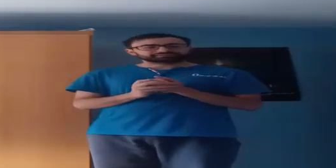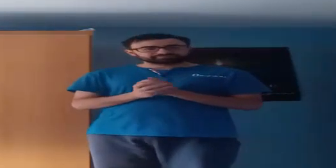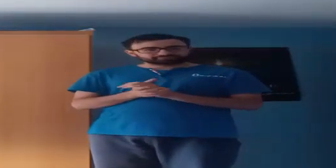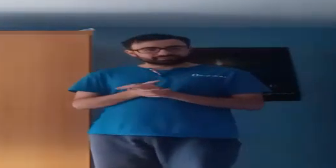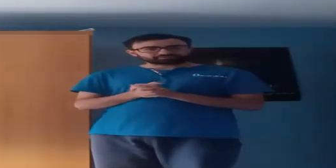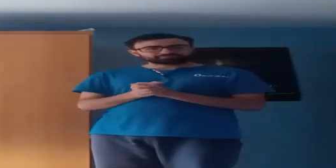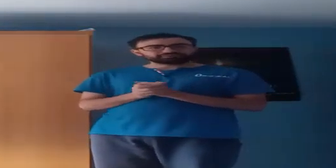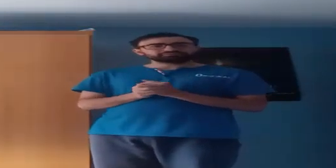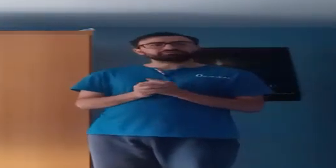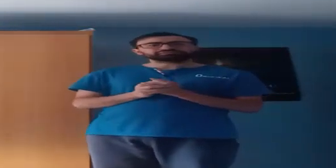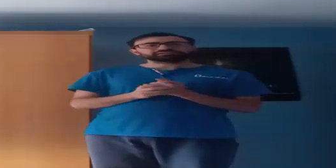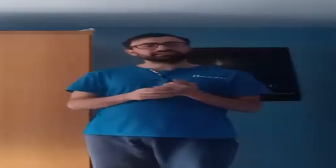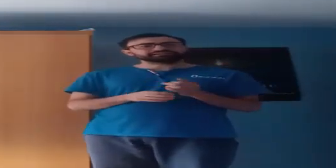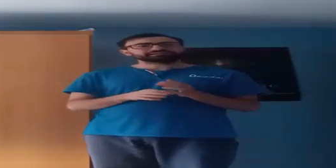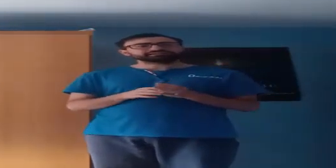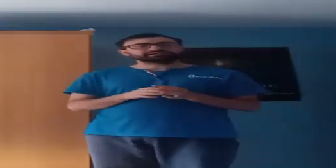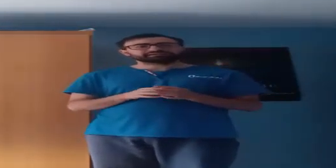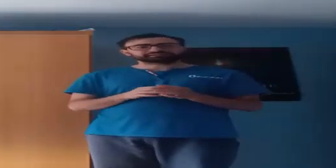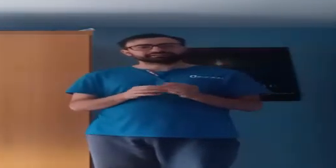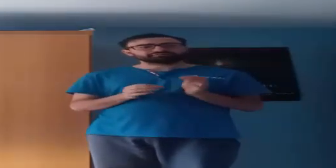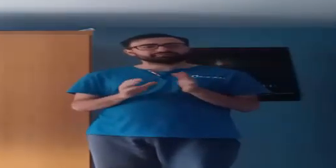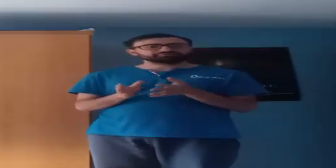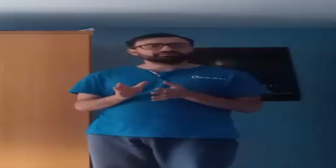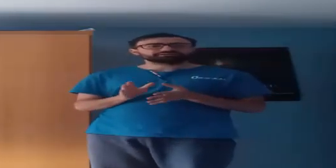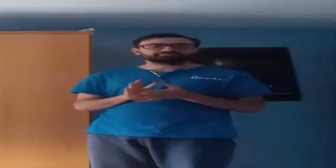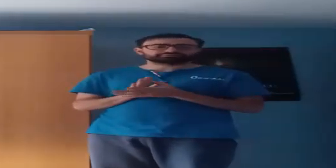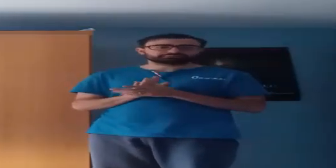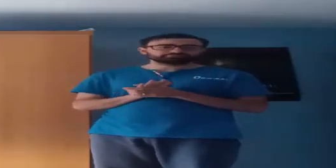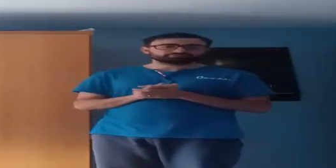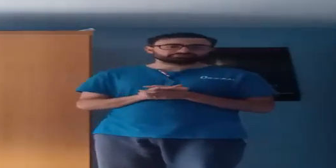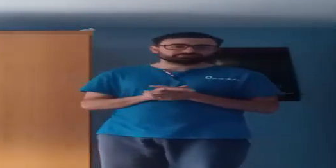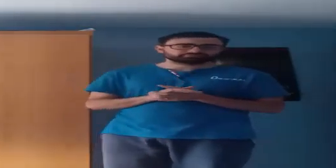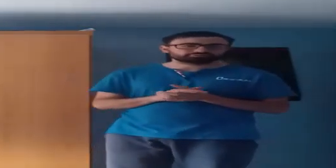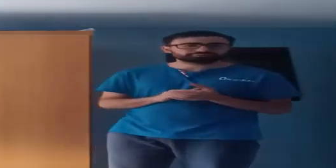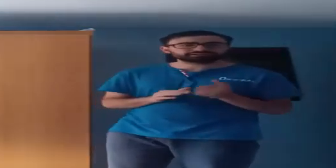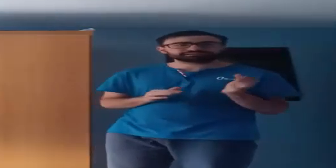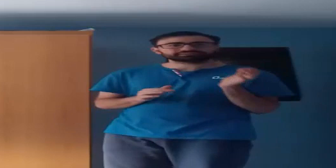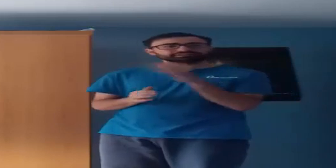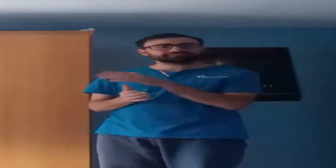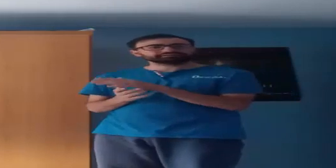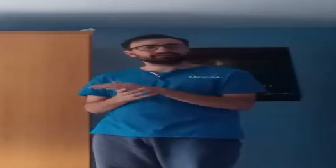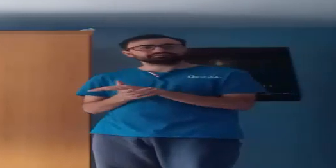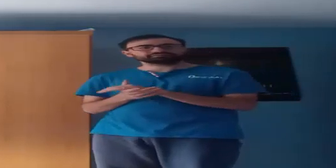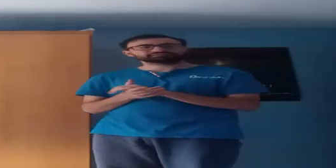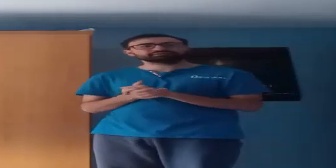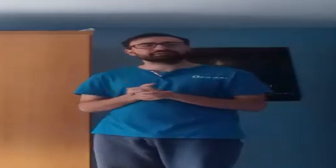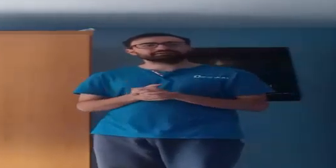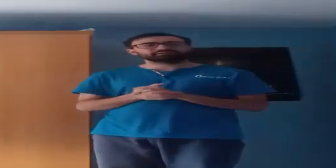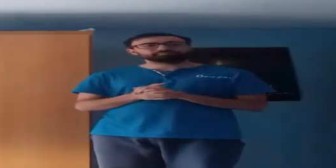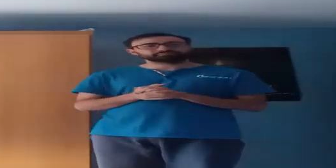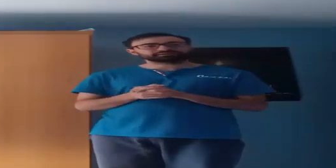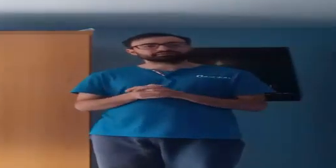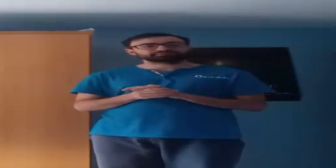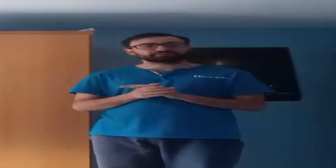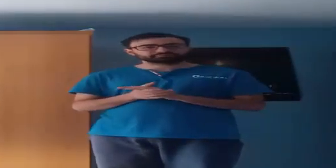Entonces, Orfeo consigue llegar hasta el fondo del inframundo. Cruza la entrada a donde estaba el perro